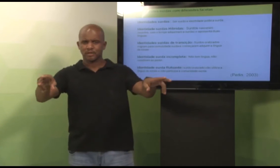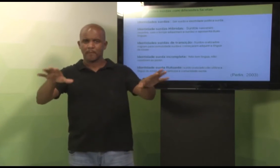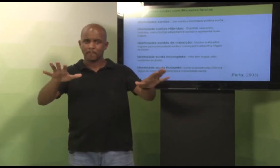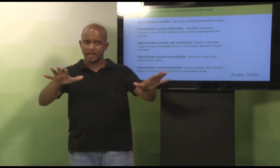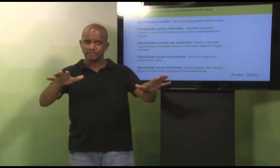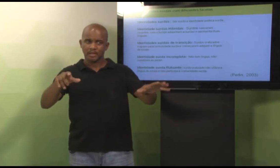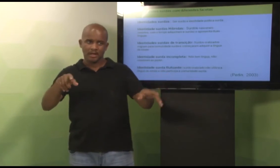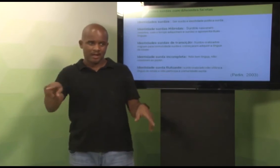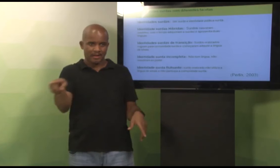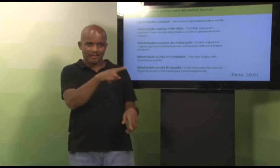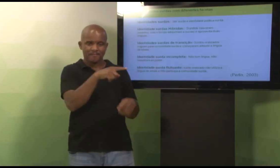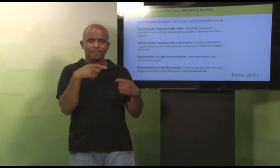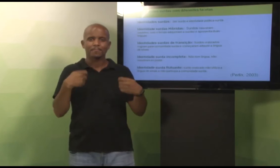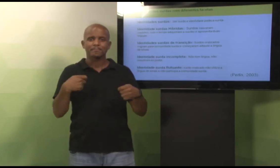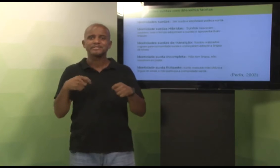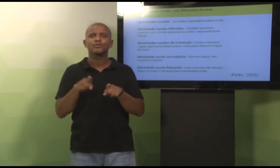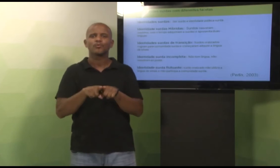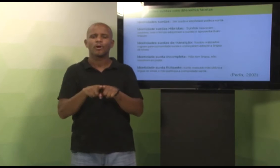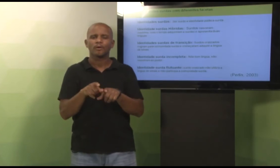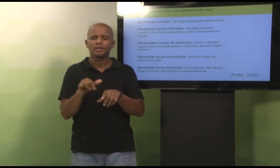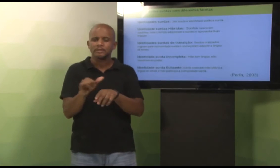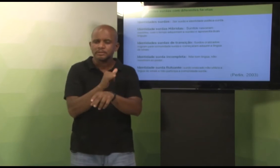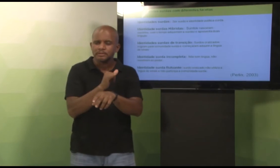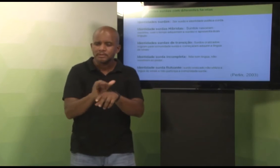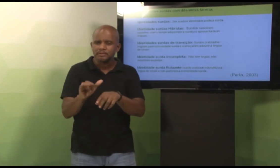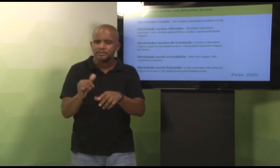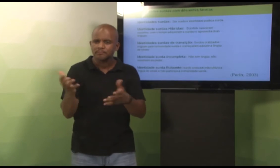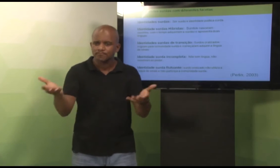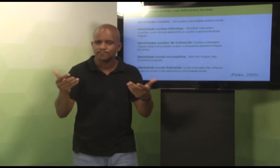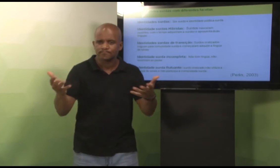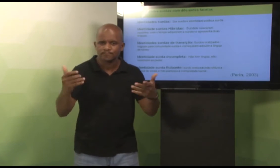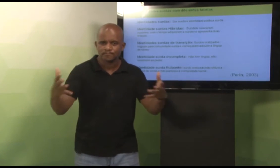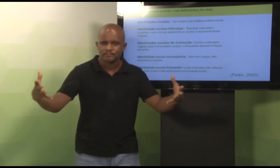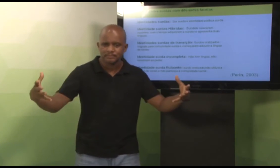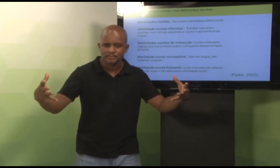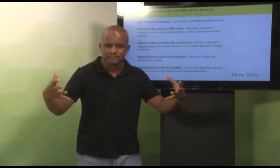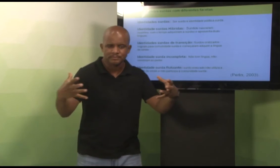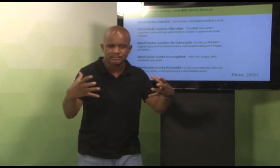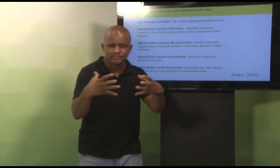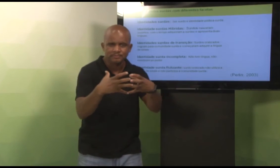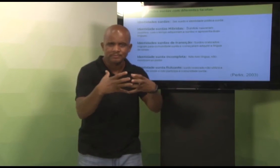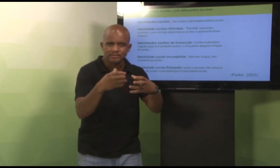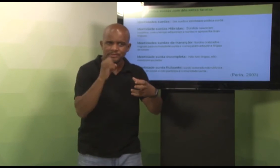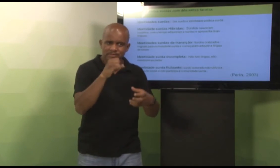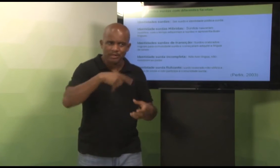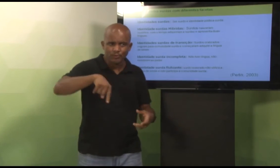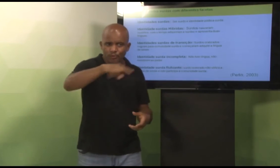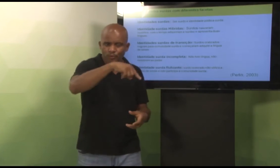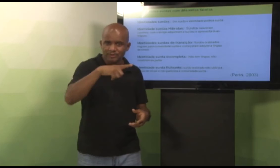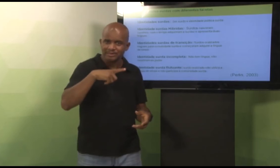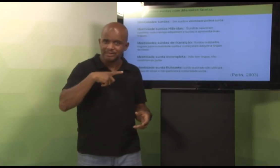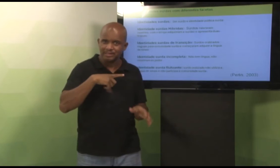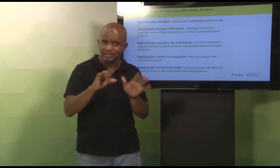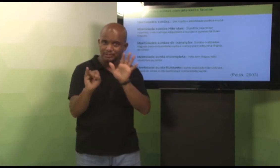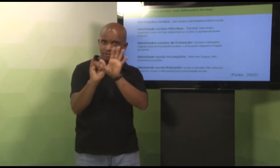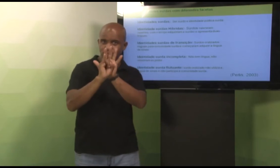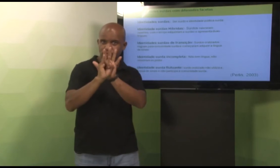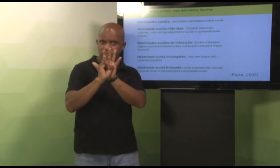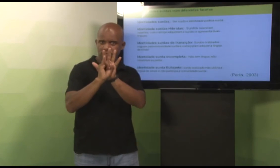no contexto da comunidade surda, do povo surdo, há várias identidades. Então, é necessário que tenha-se